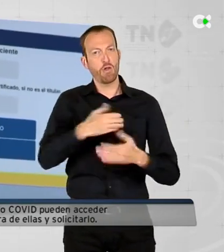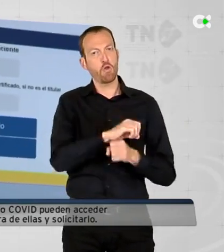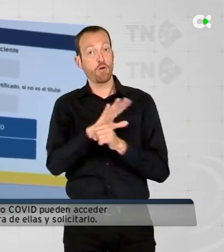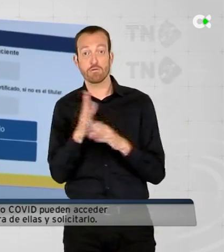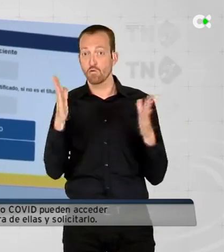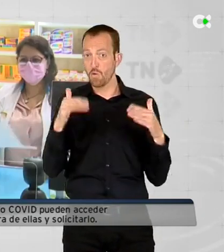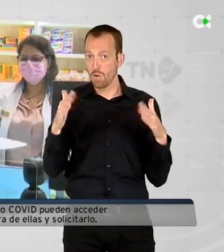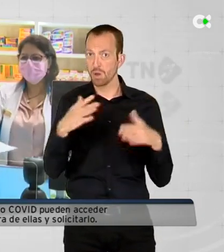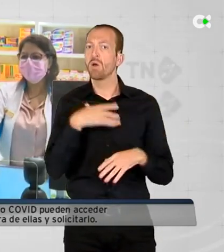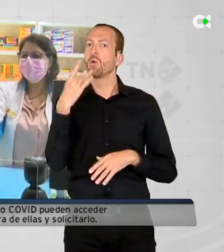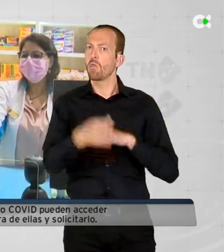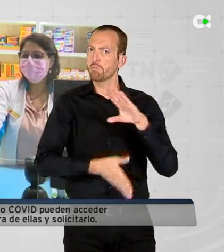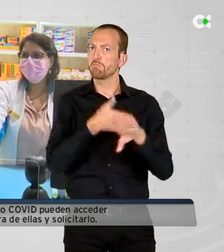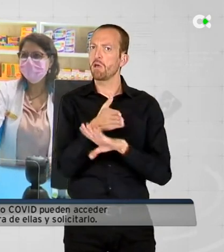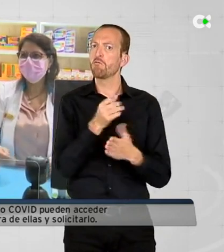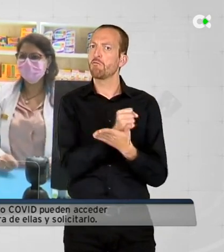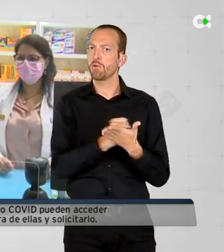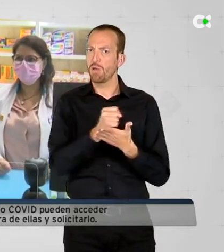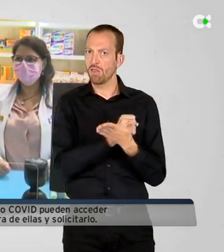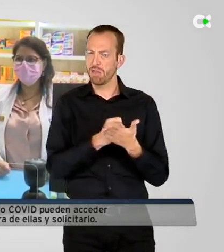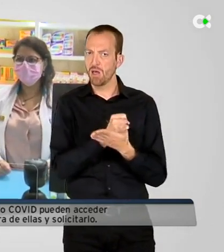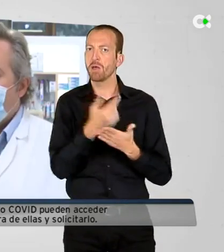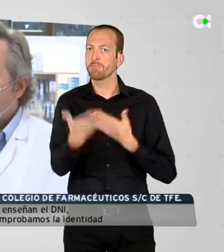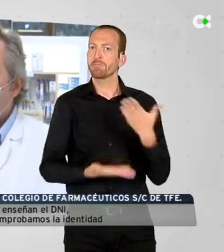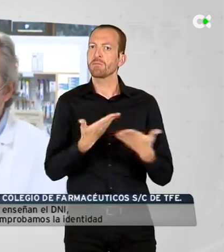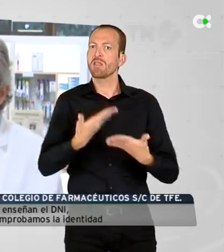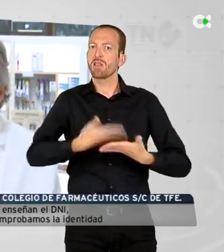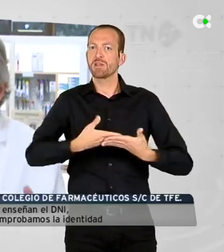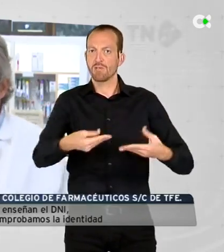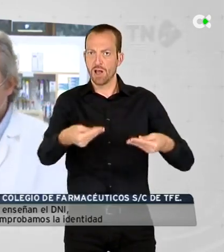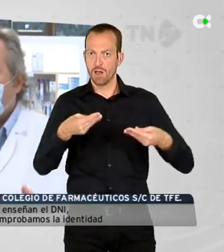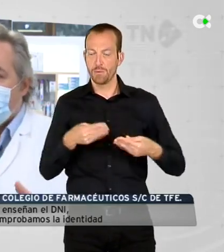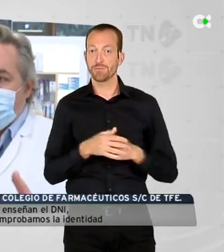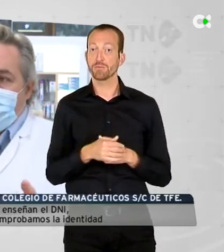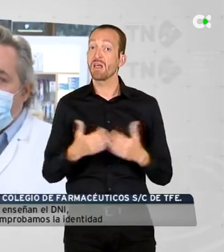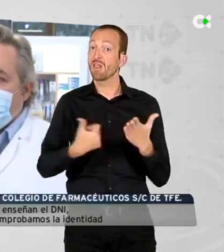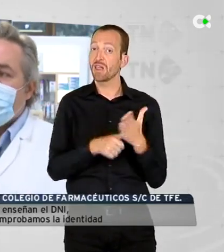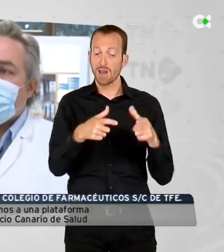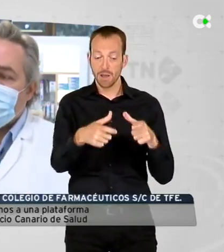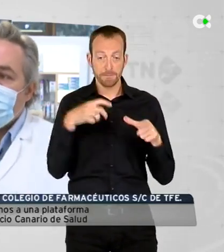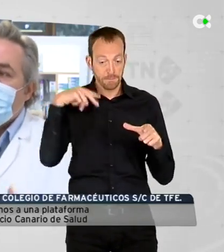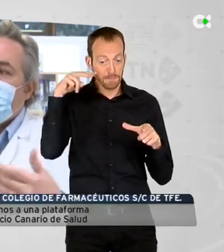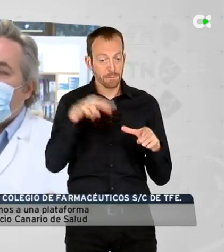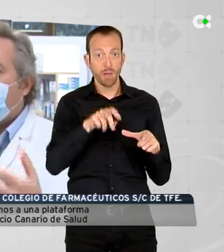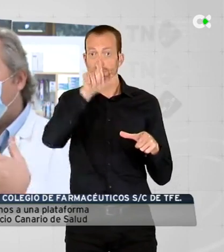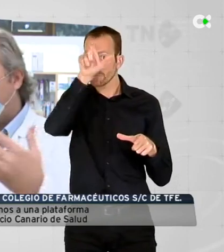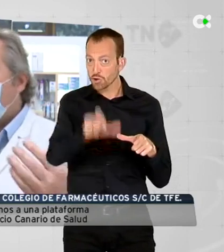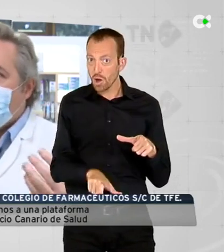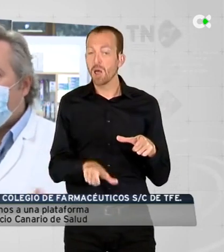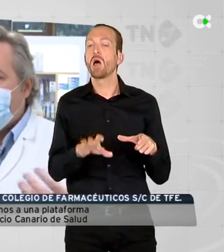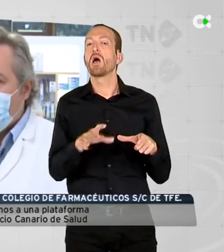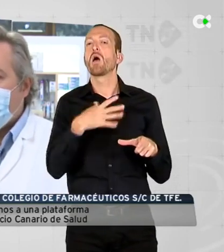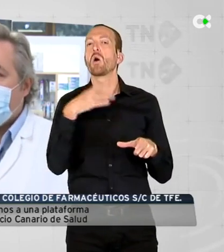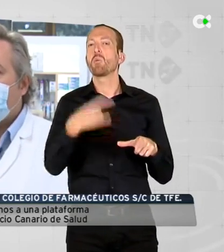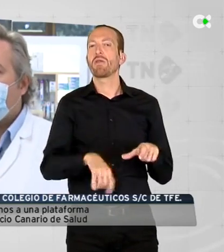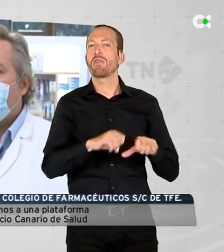COVID pueden acceder a cualquiera de ellas y solicitarlo nos enseña el DNI con el DNI nosotros compramos la identidad de persona y lo emitimos en una